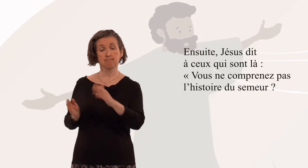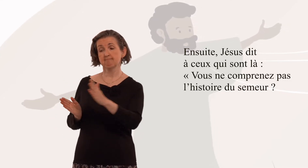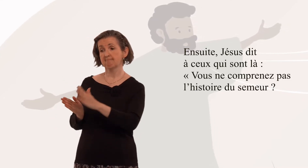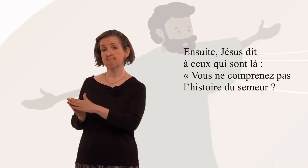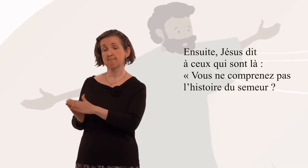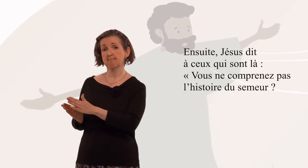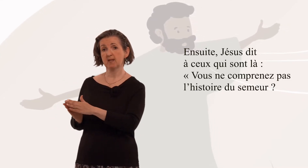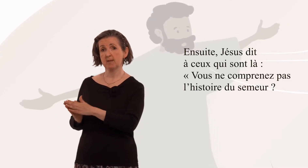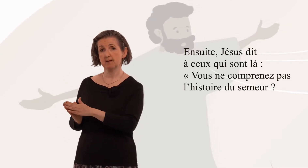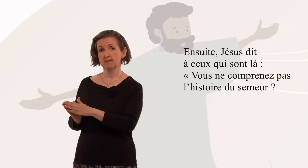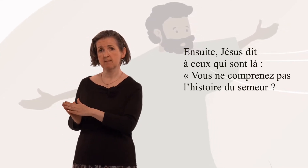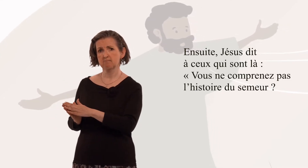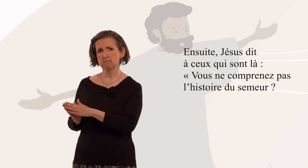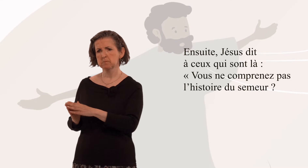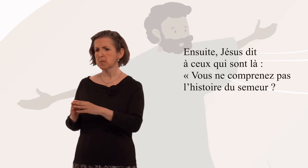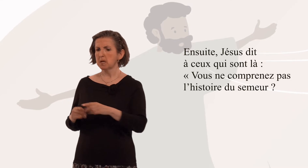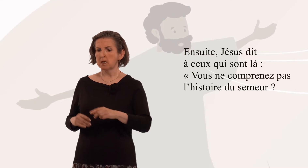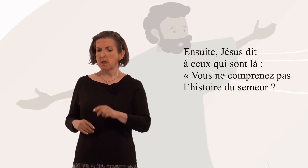« Vous ne comprenez pas l'histoire du semeur ?